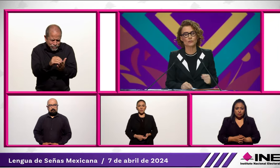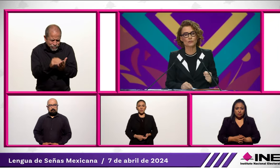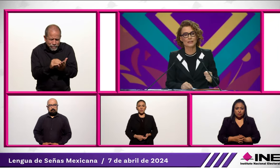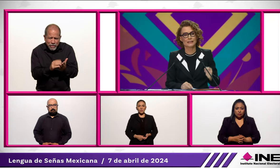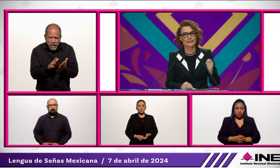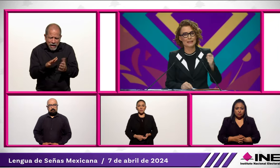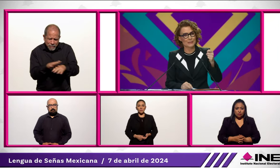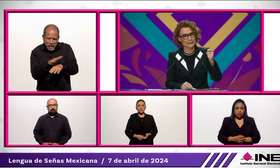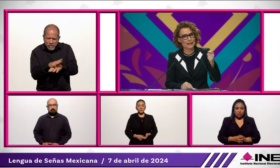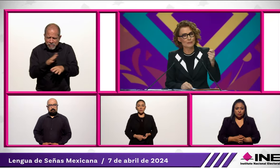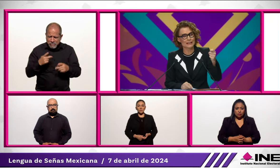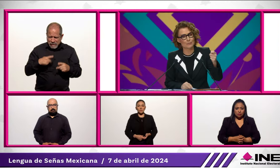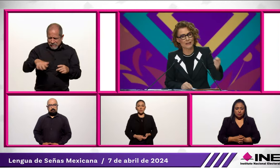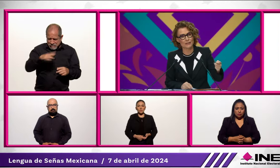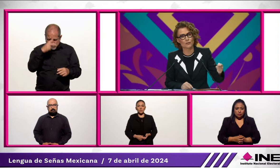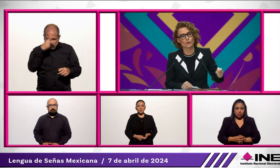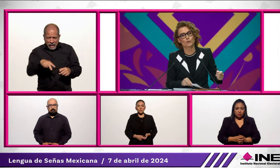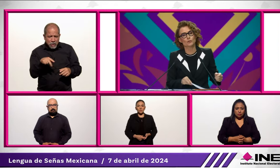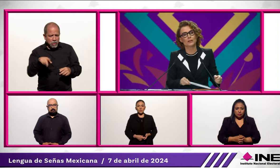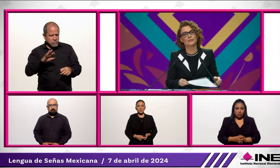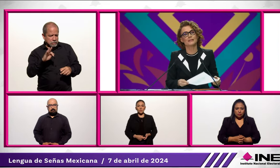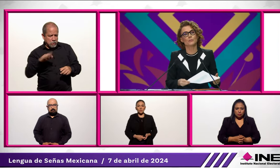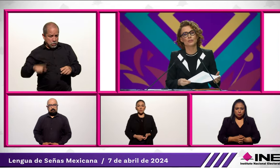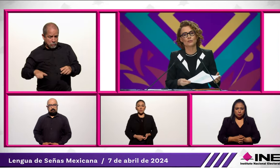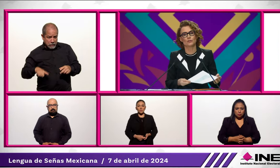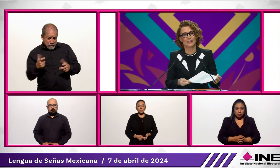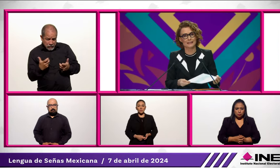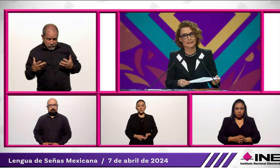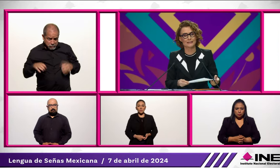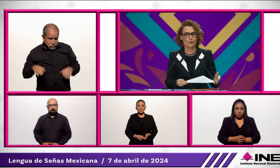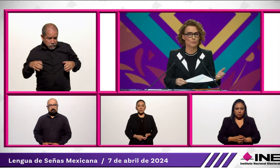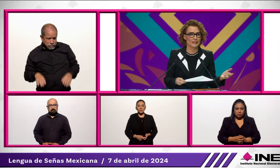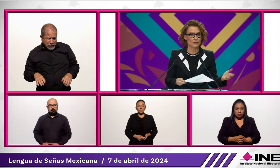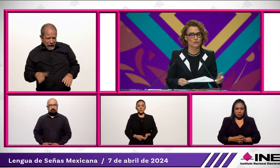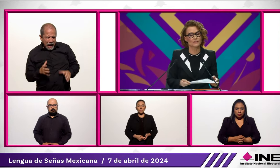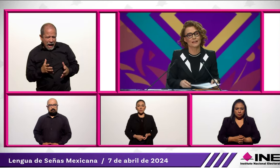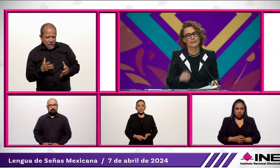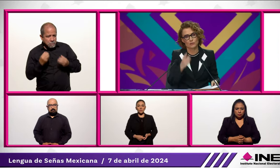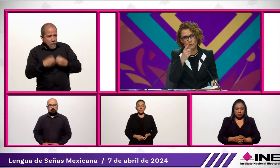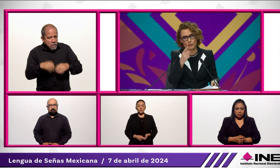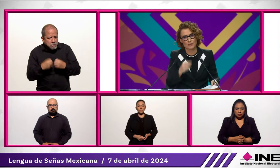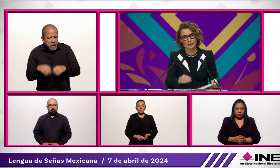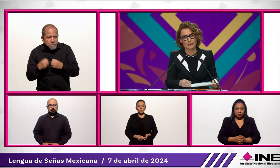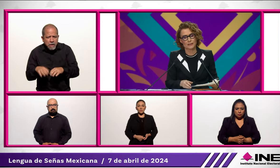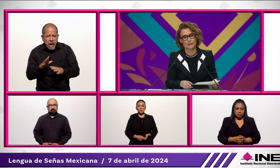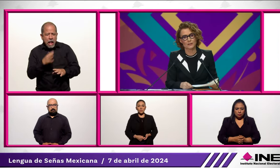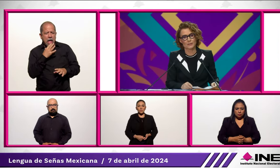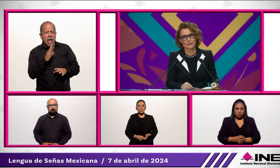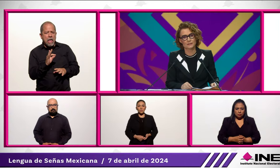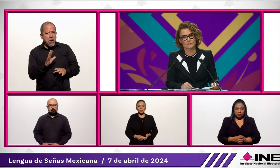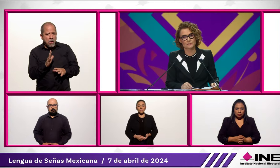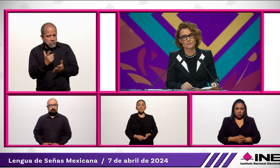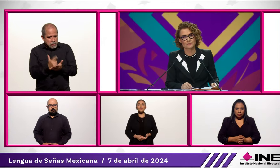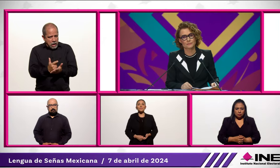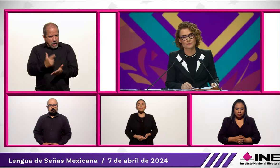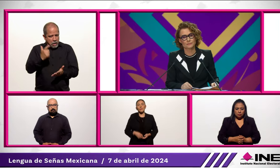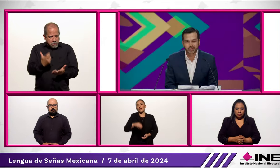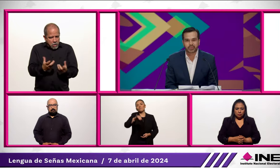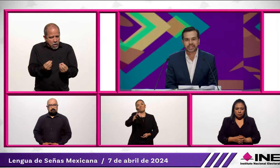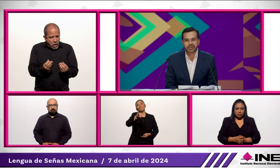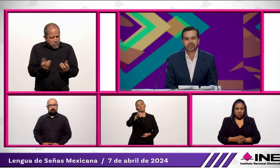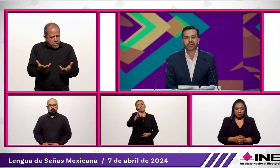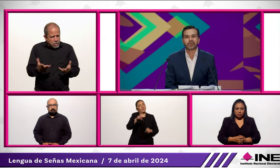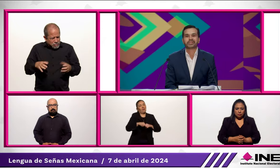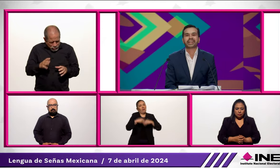con otros y demandar una reparación justamente por estos grandes o pequeños escándalos? Candidato Maynard. Sí,